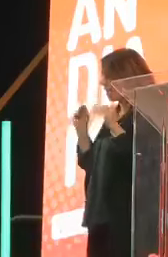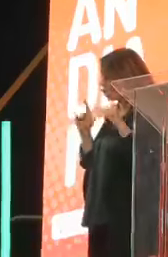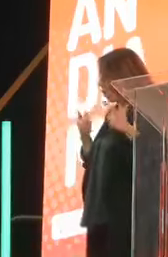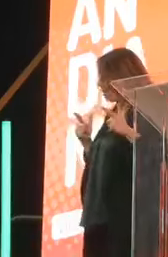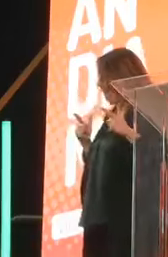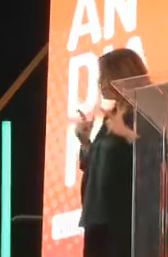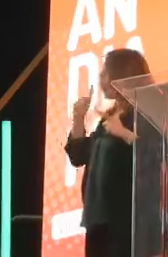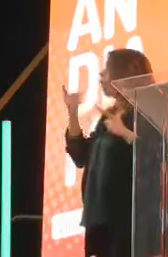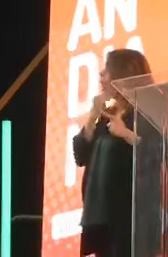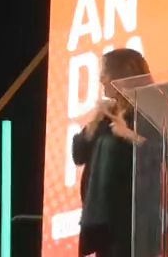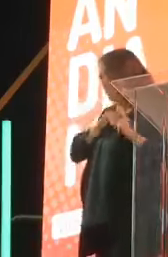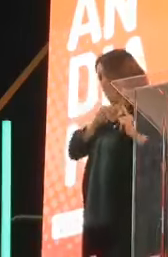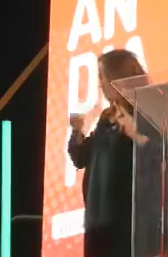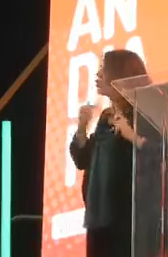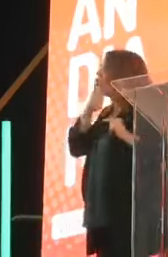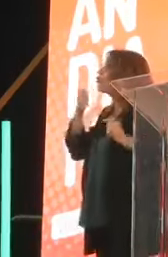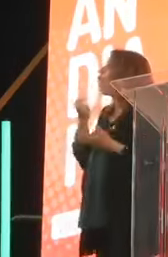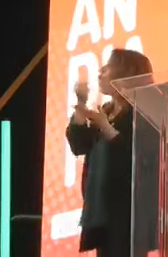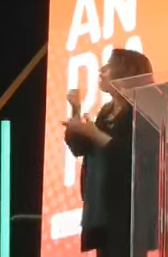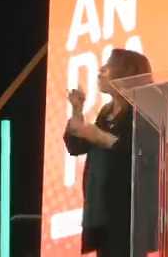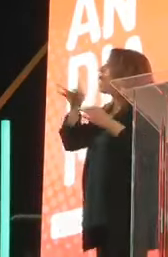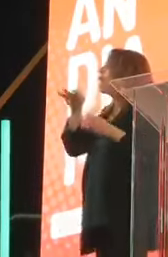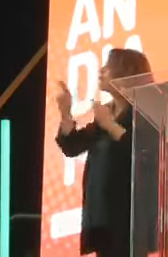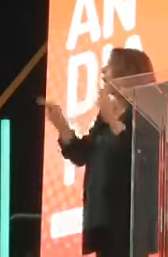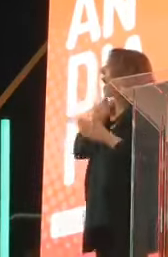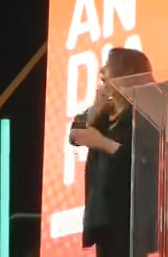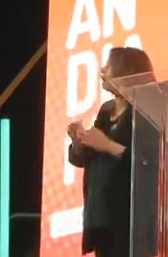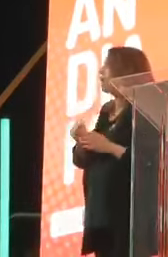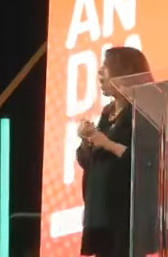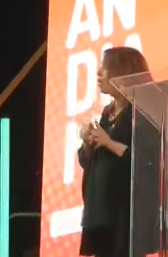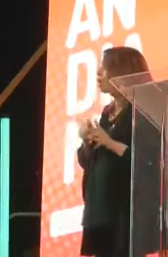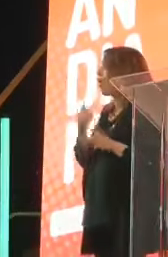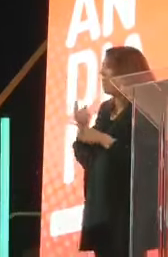non cancellare il fondo affitto a chi aveva più bisogno.